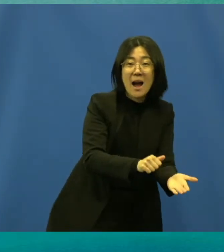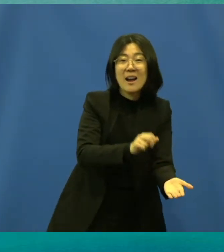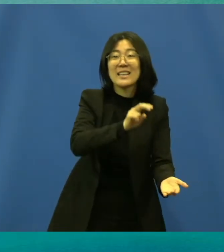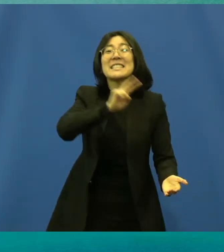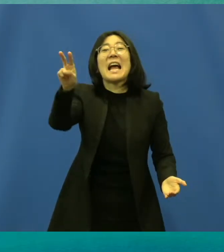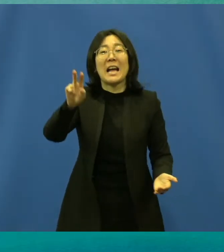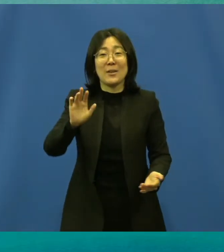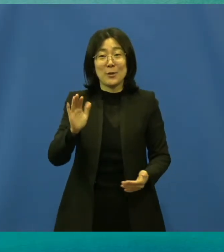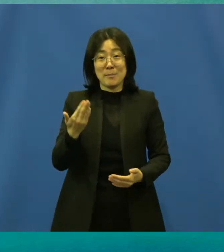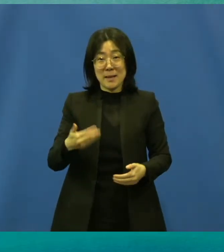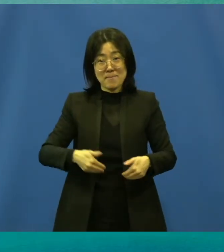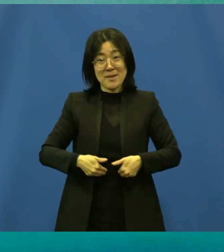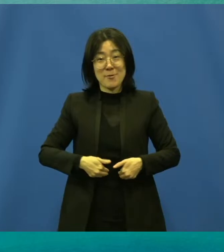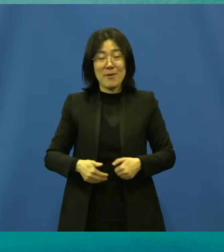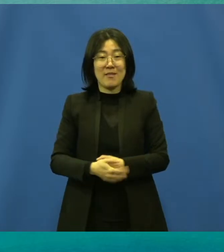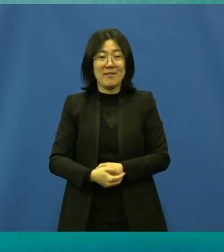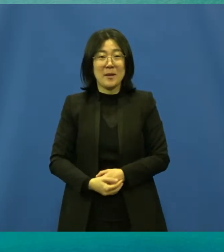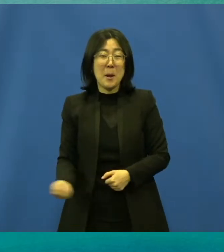내려가야 됩니다.